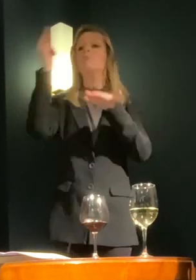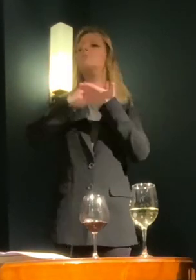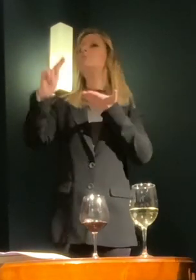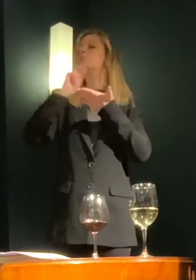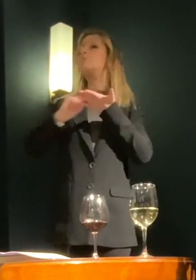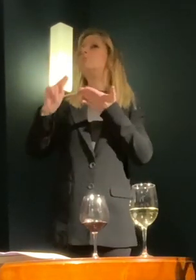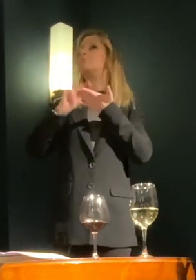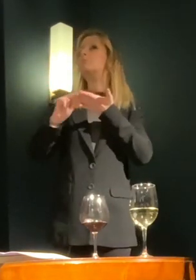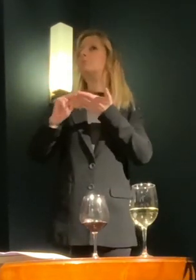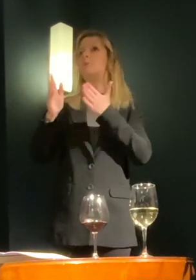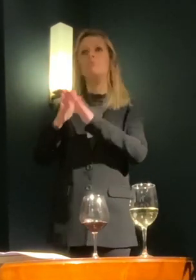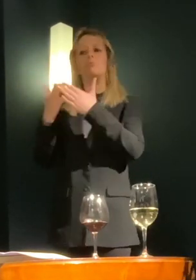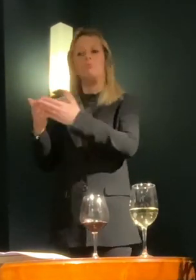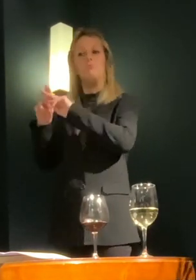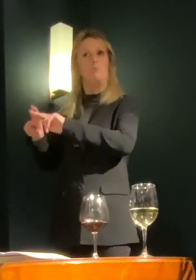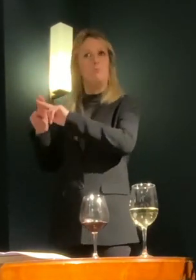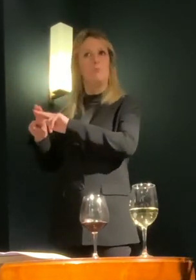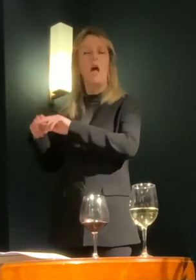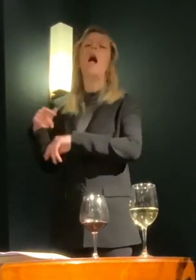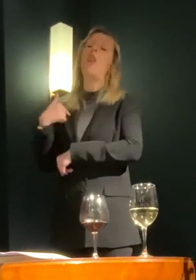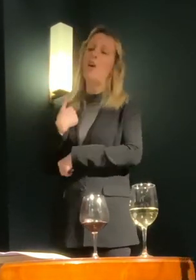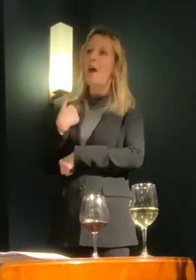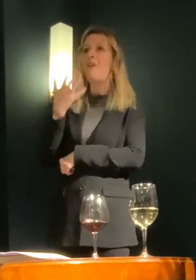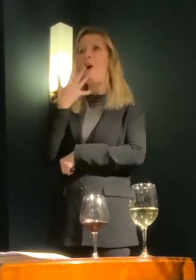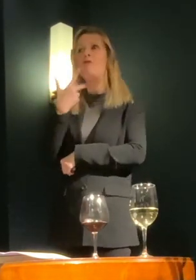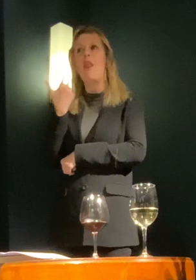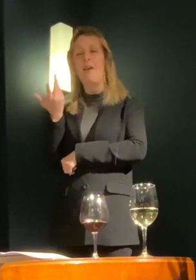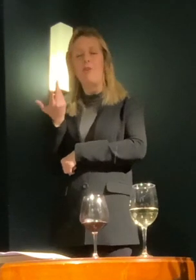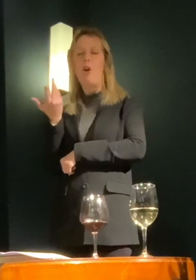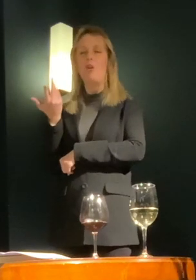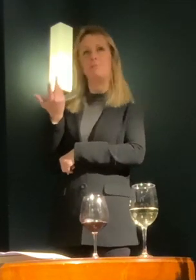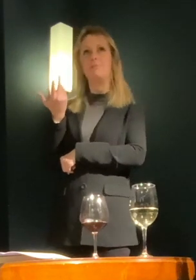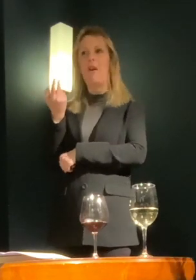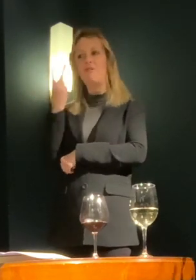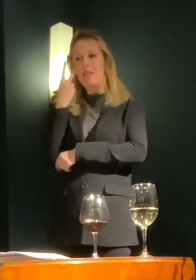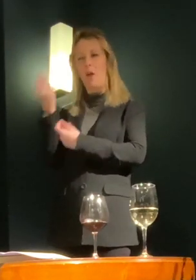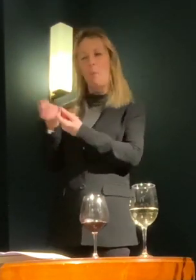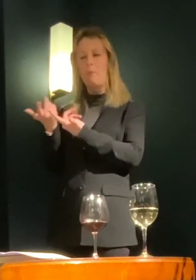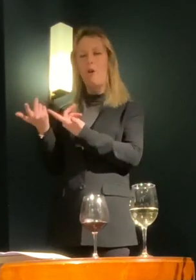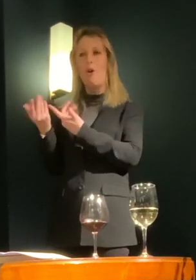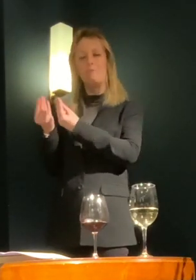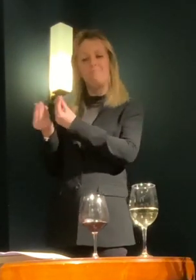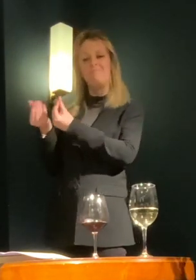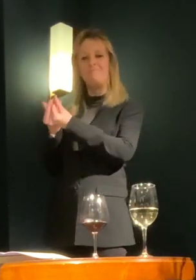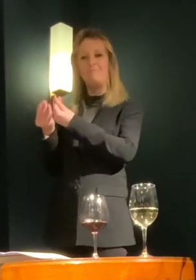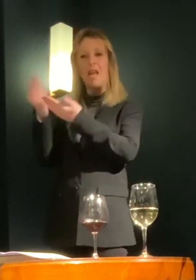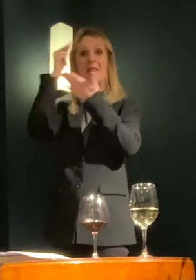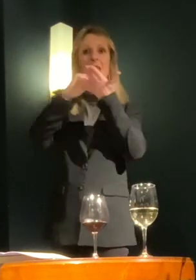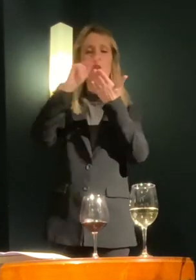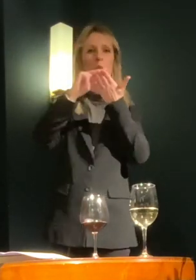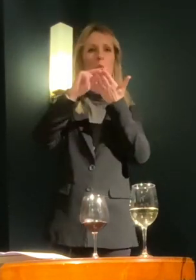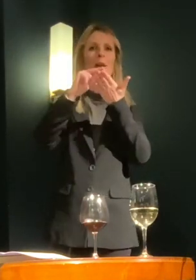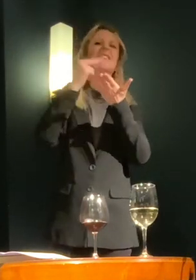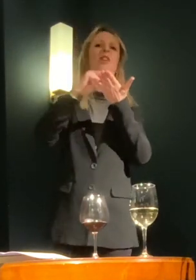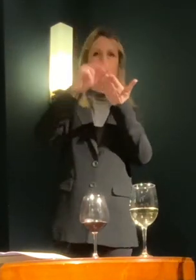è, diciamo, venuta la curiosità di cominciare a sperimentare un'altra forma di scrittura, che è quella narrativa,